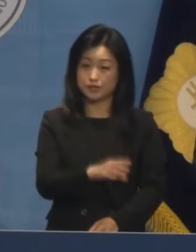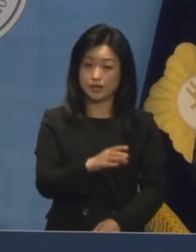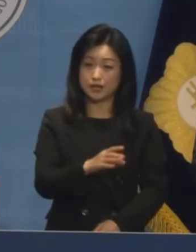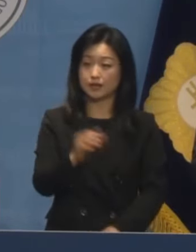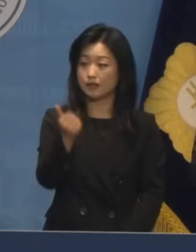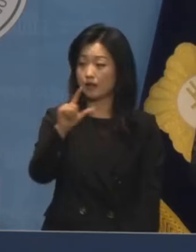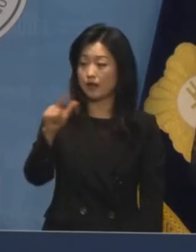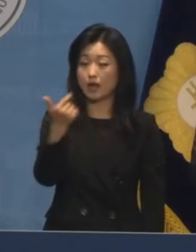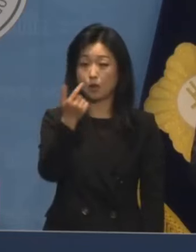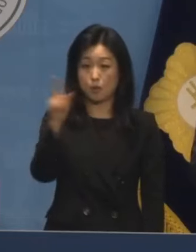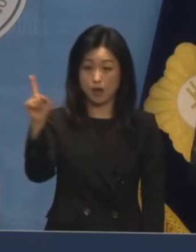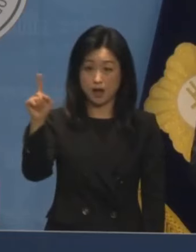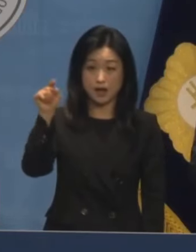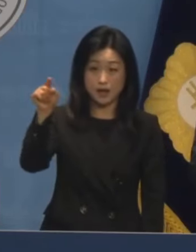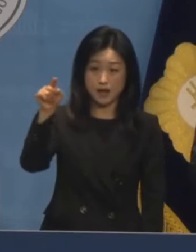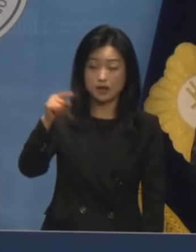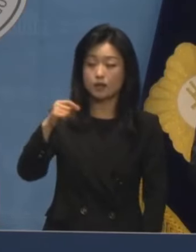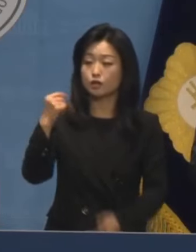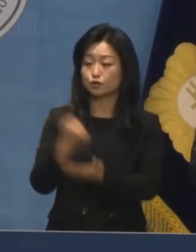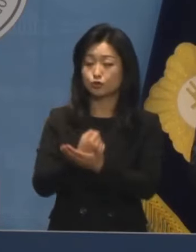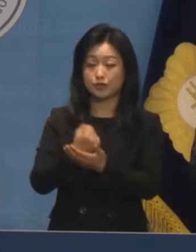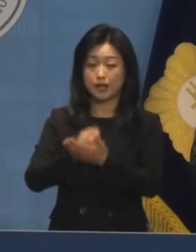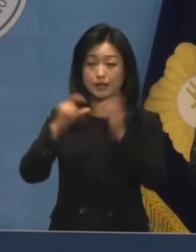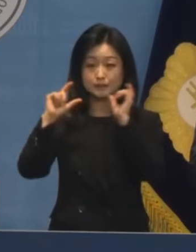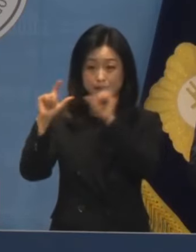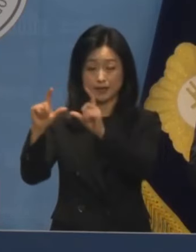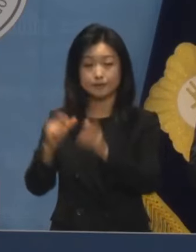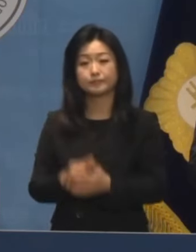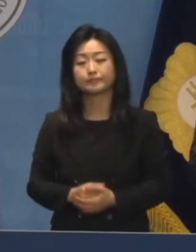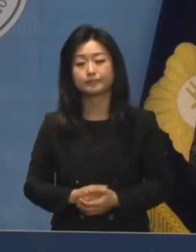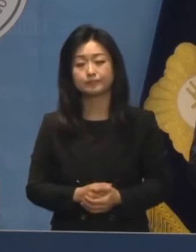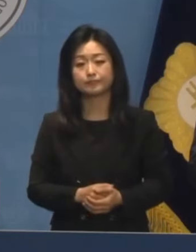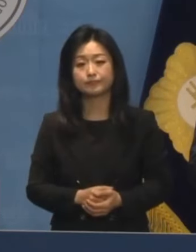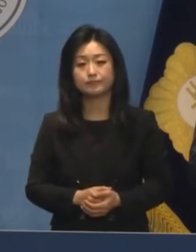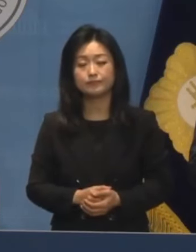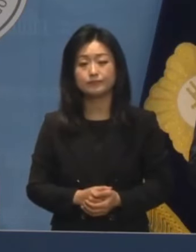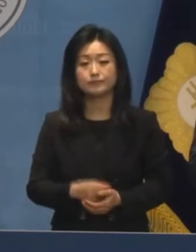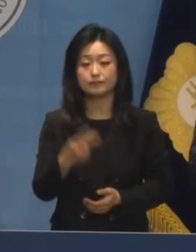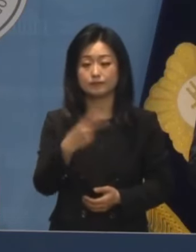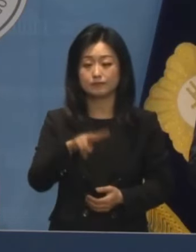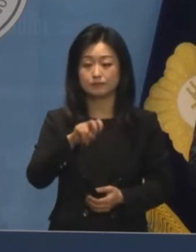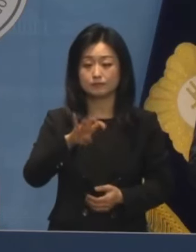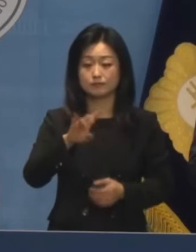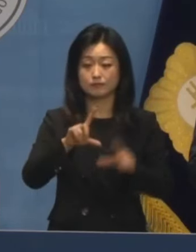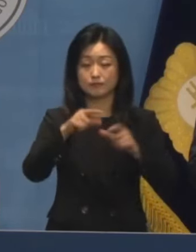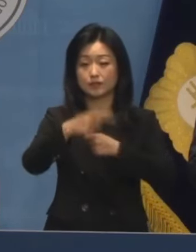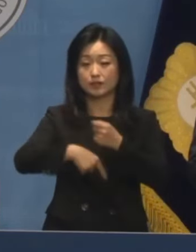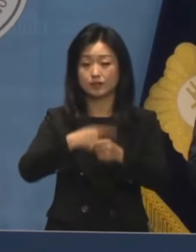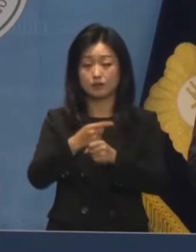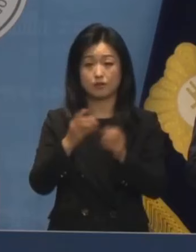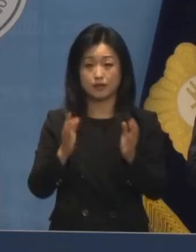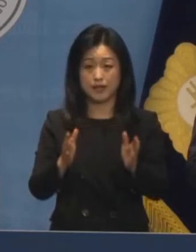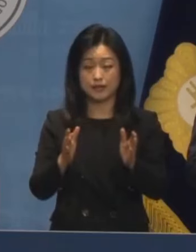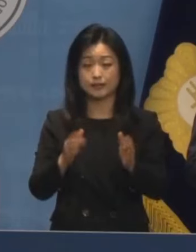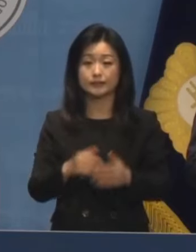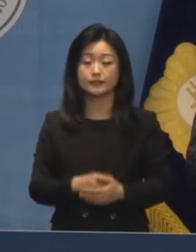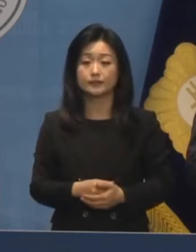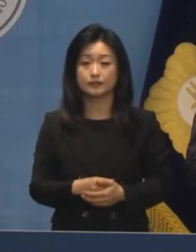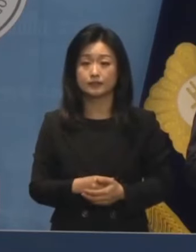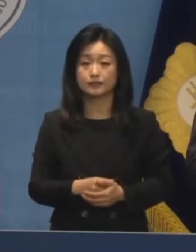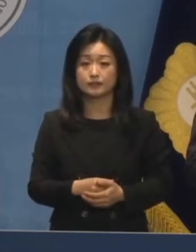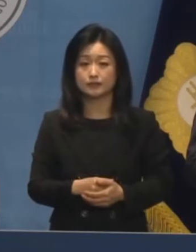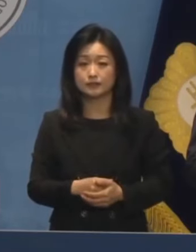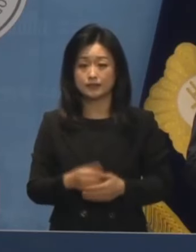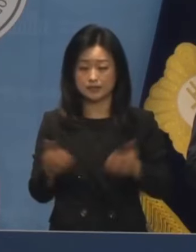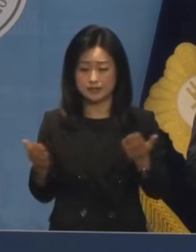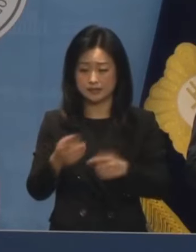한화 오션의 태도를 강력히 규탄합니다 2024년 한해 동안 한화 오션에서 중제